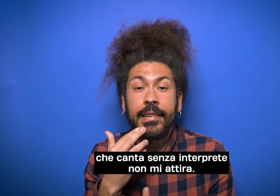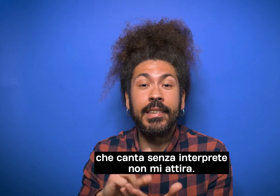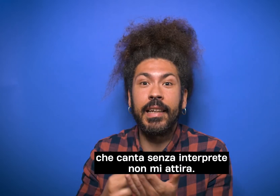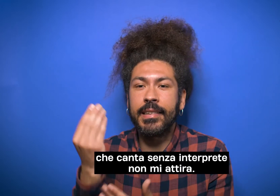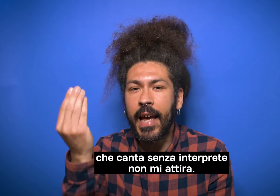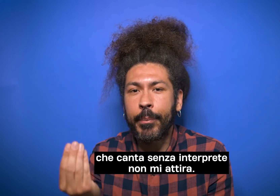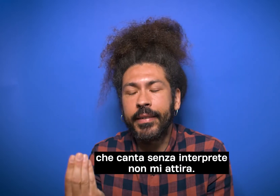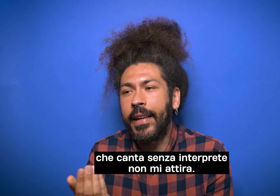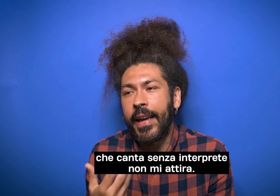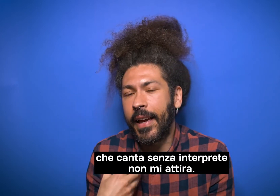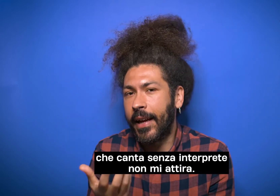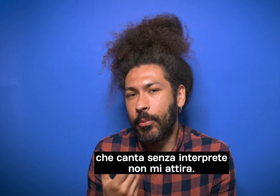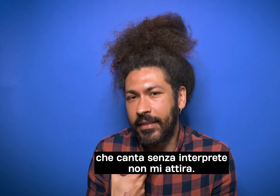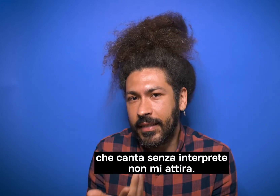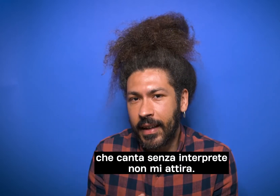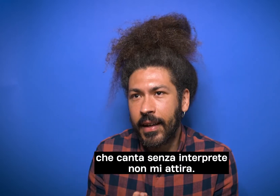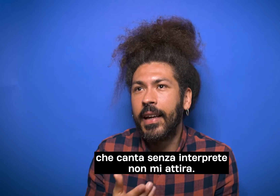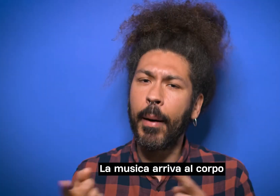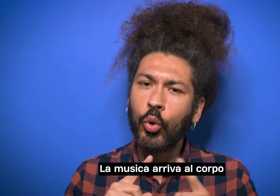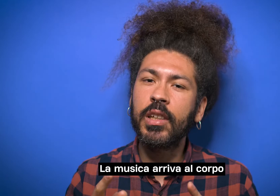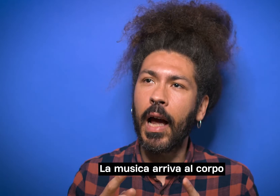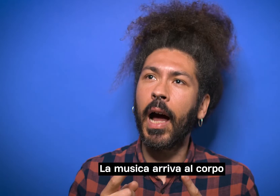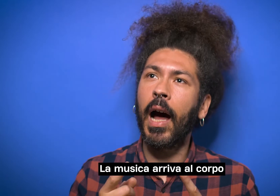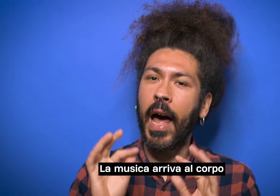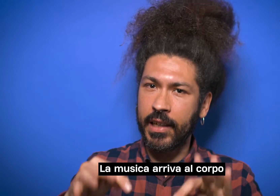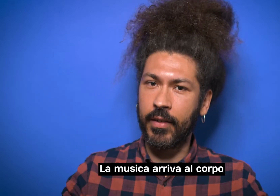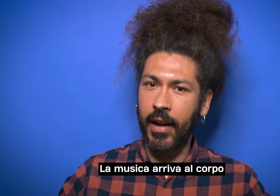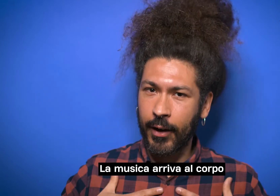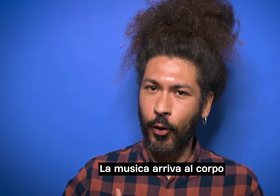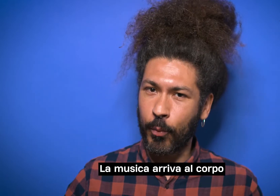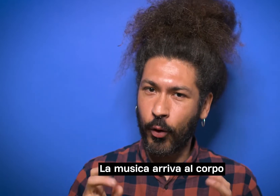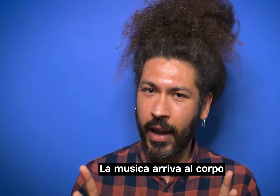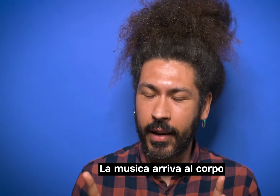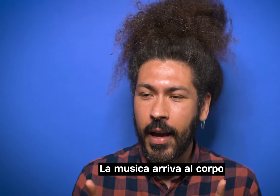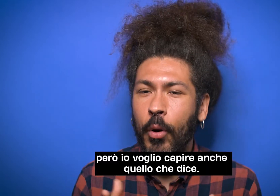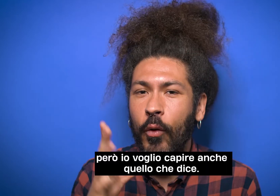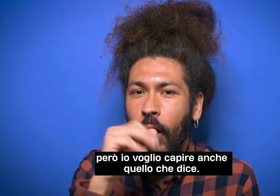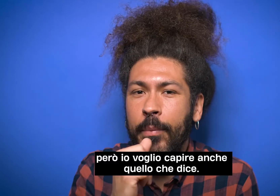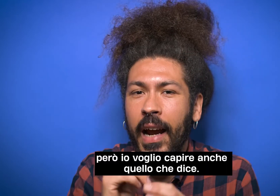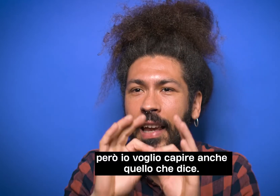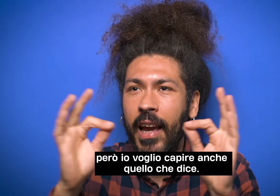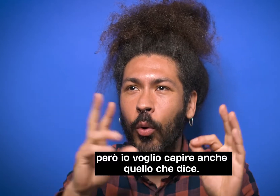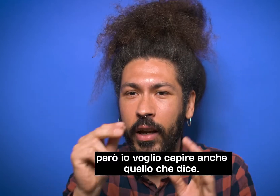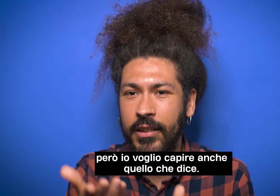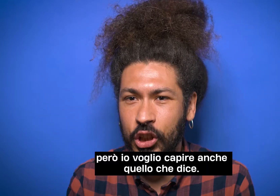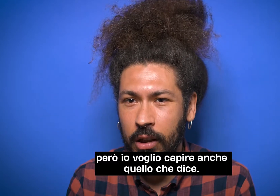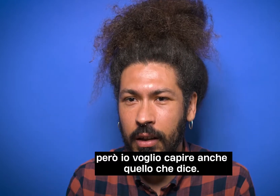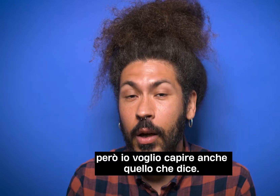senza interprete non mi attira. La musica arriva al corpo, ok, però io voglio capire anche quello che dice. A